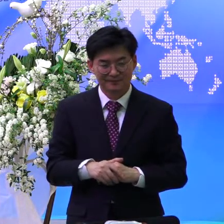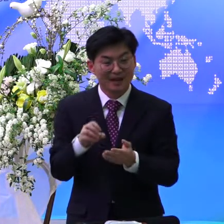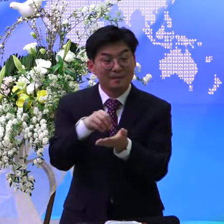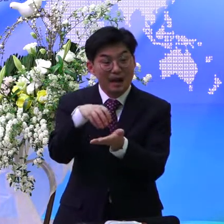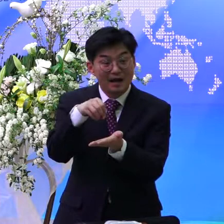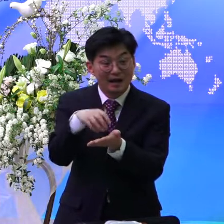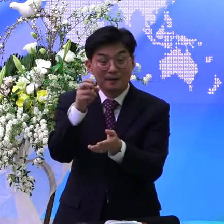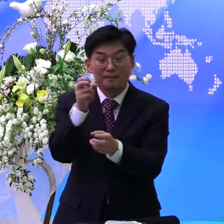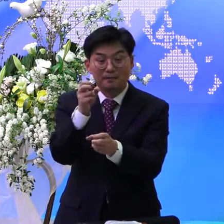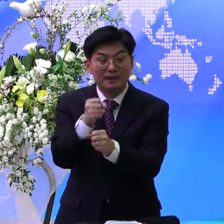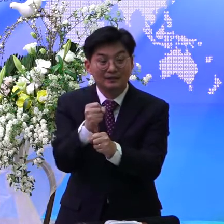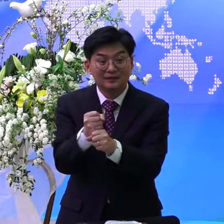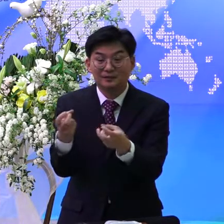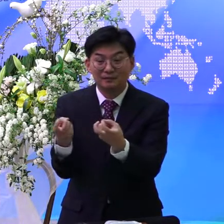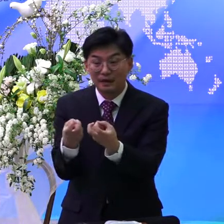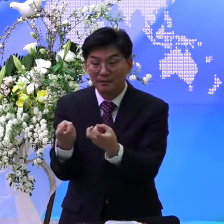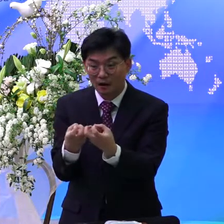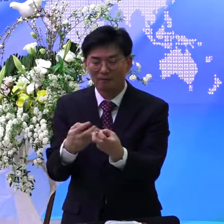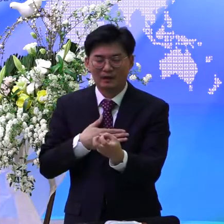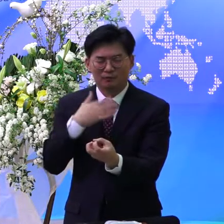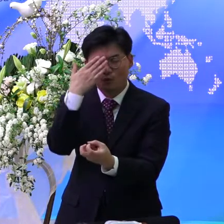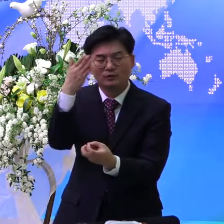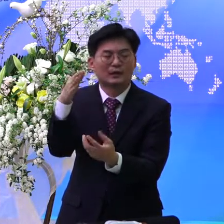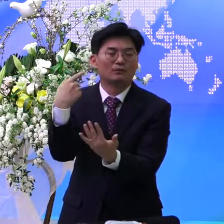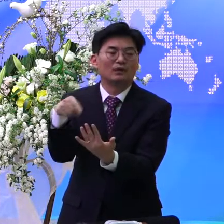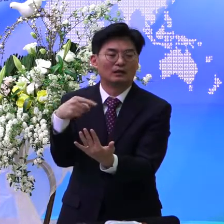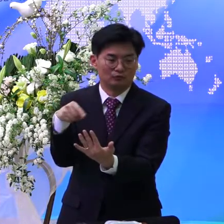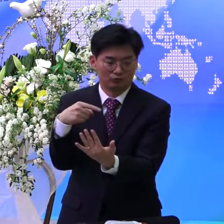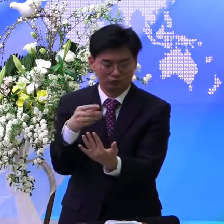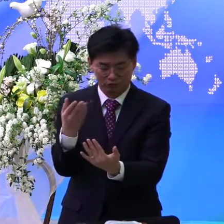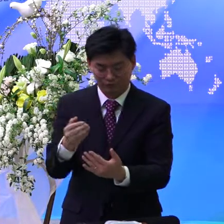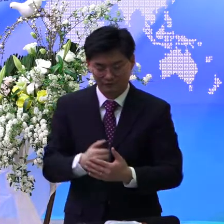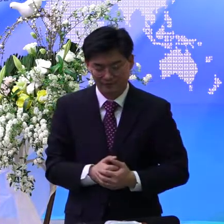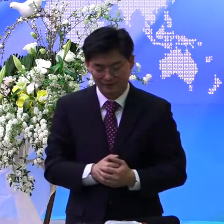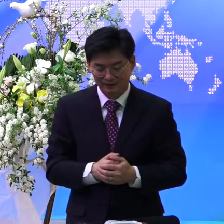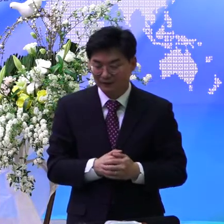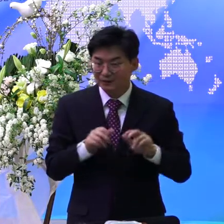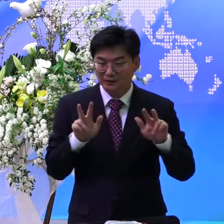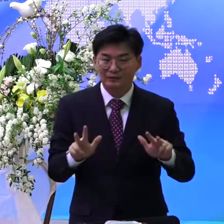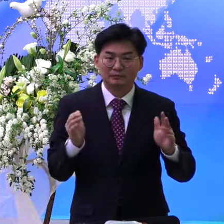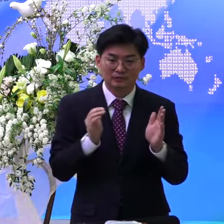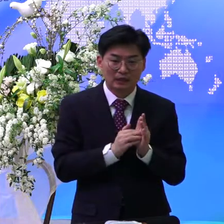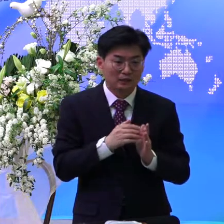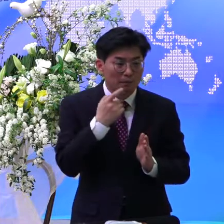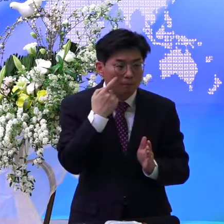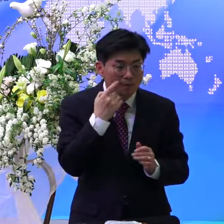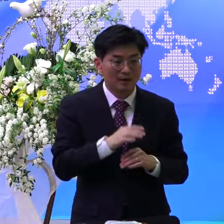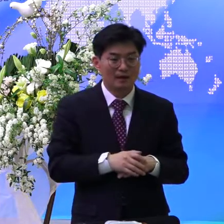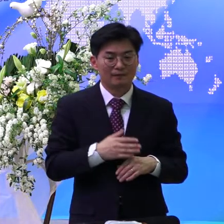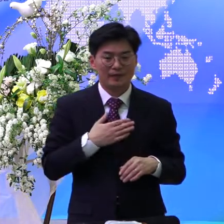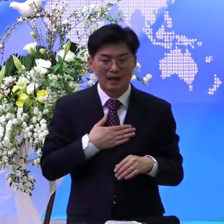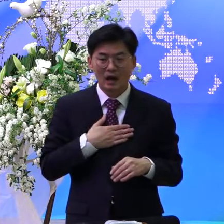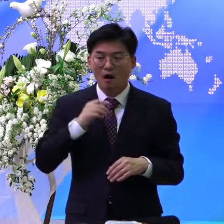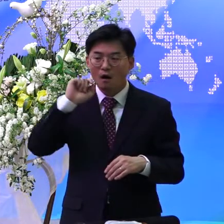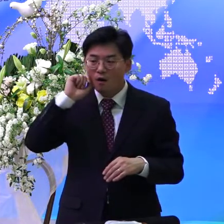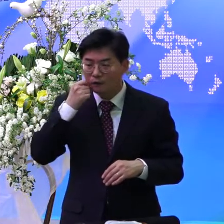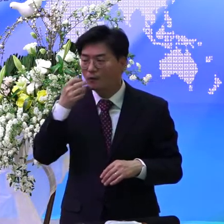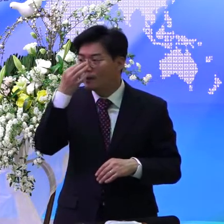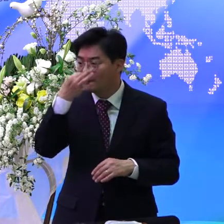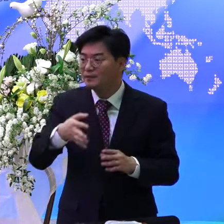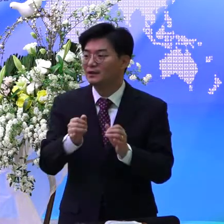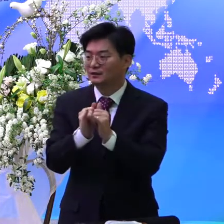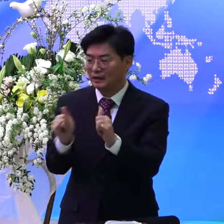지금도 하나님께서 붙들게 하시는 비전이 지금까지 해온 것처럼 사람을 살리는 일, 어려운 사람과